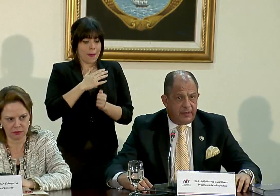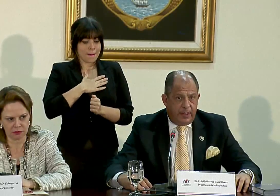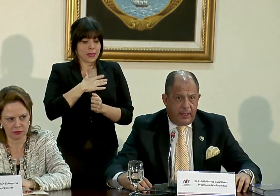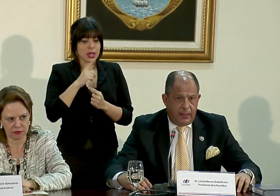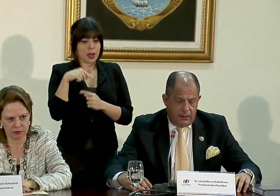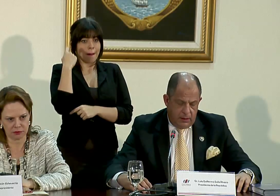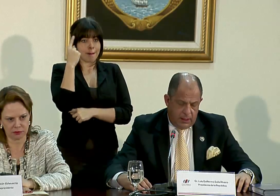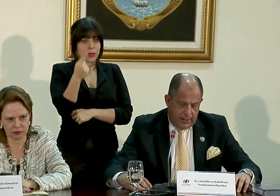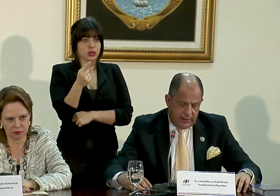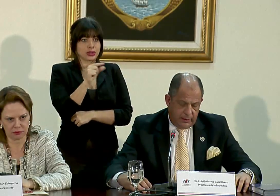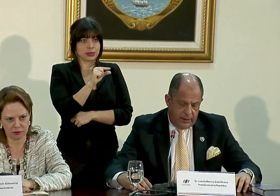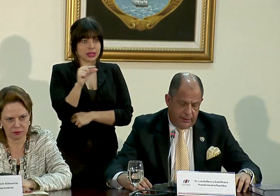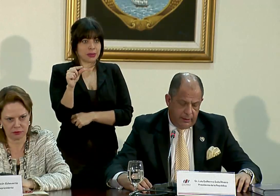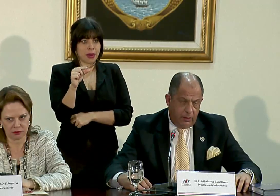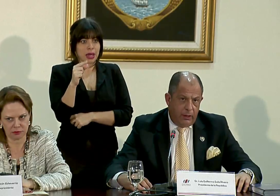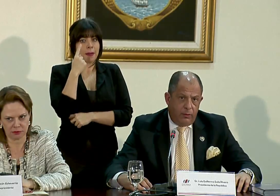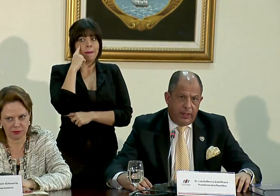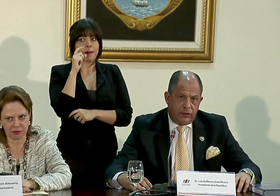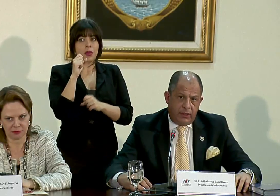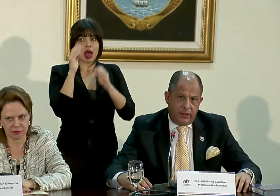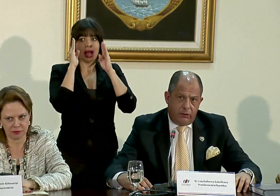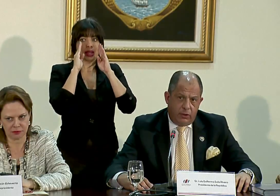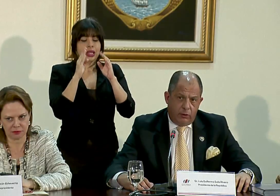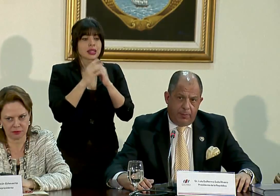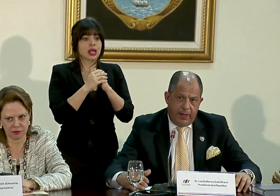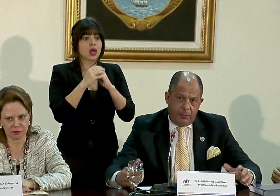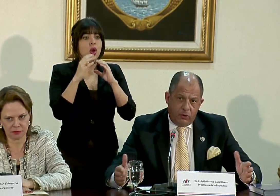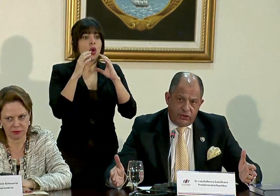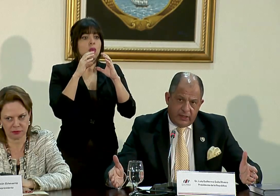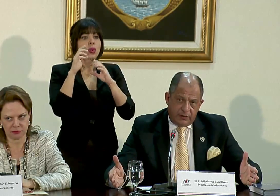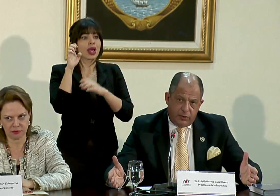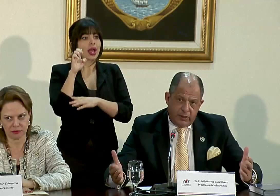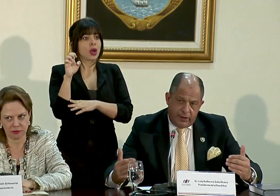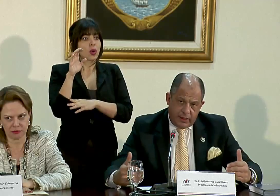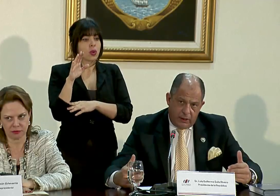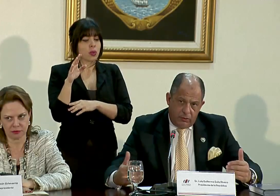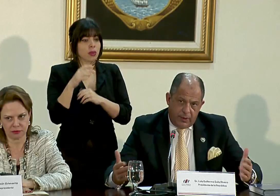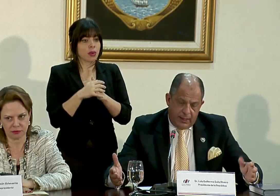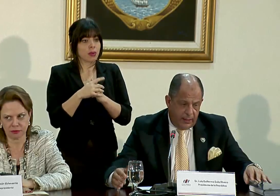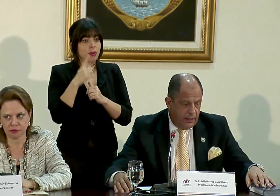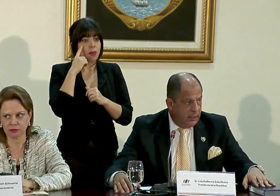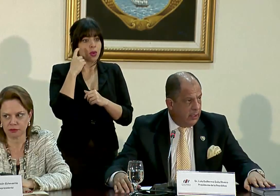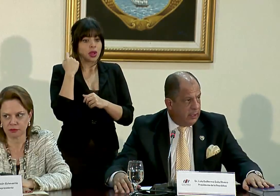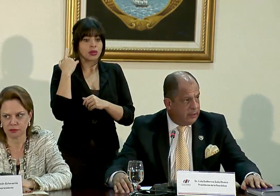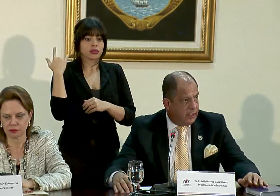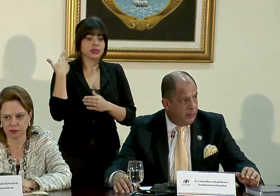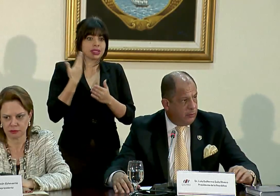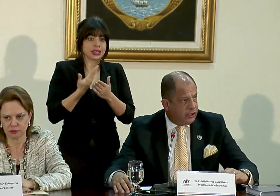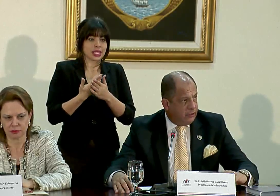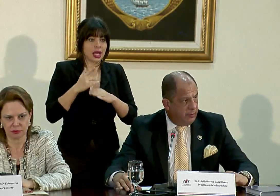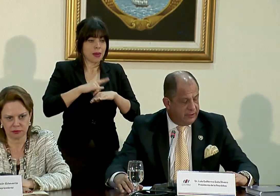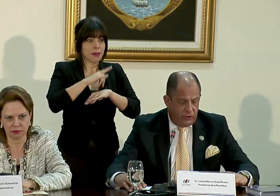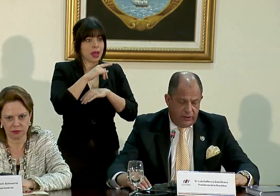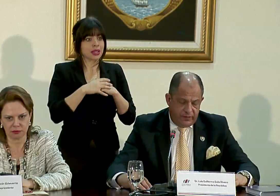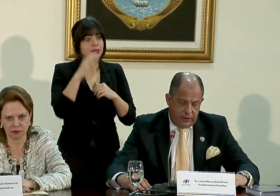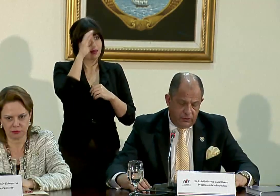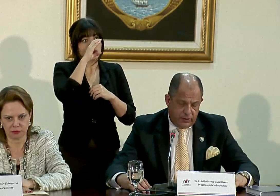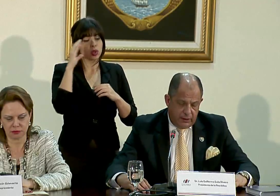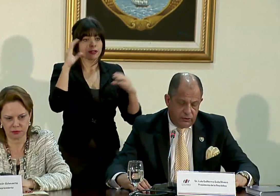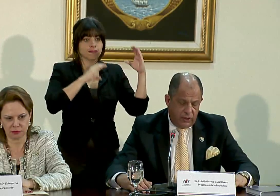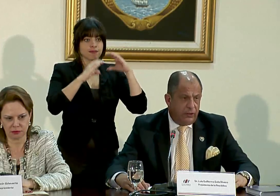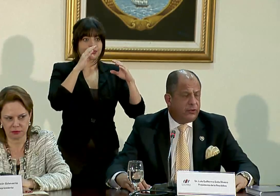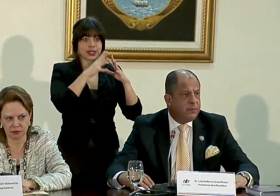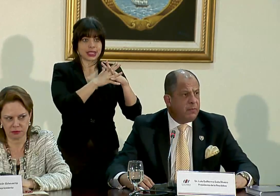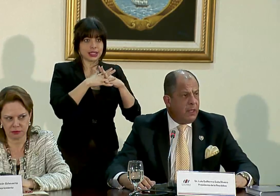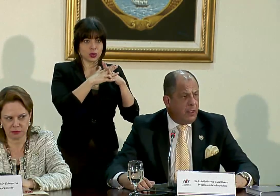la próxima semana a atender obligaciones en la Unión Europea, pocos días después de haber llegado de un viaje en el que estábamos buscando inversiones en